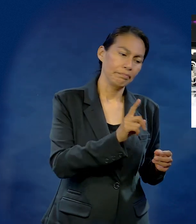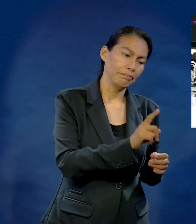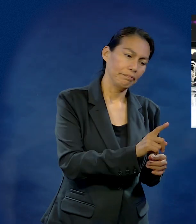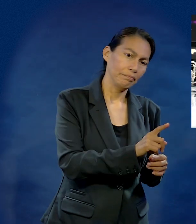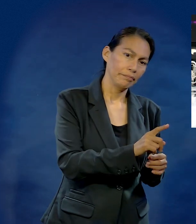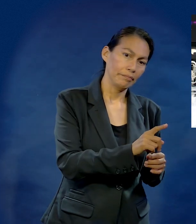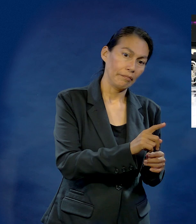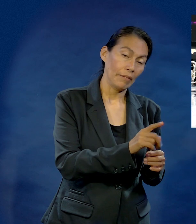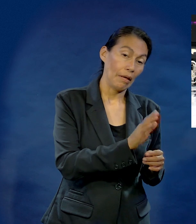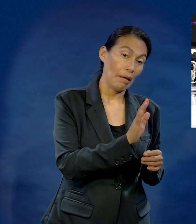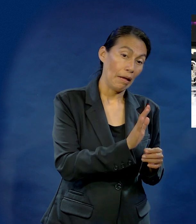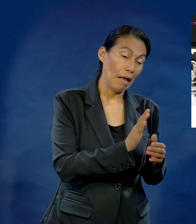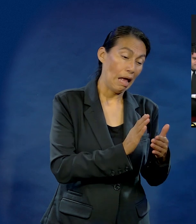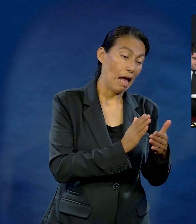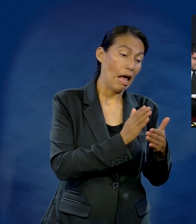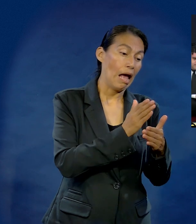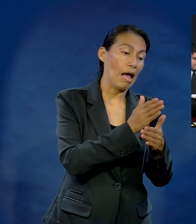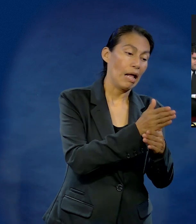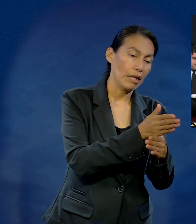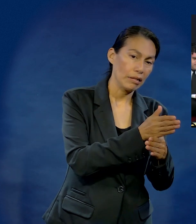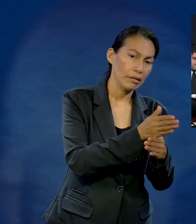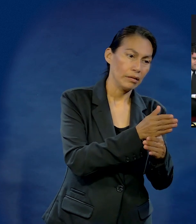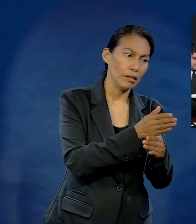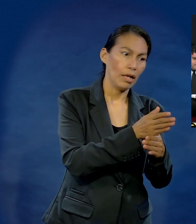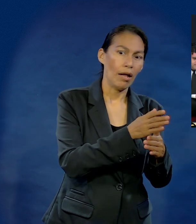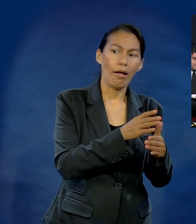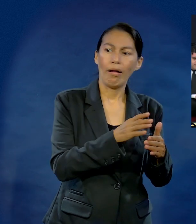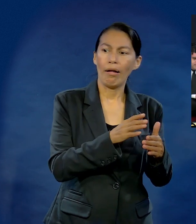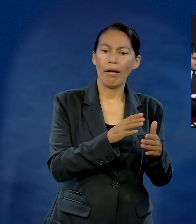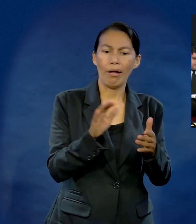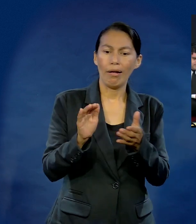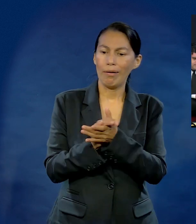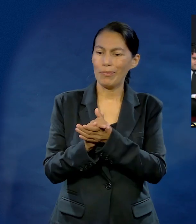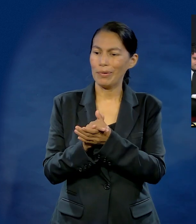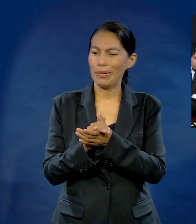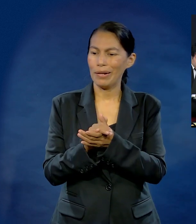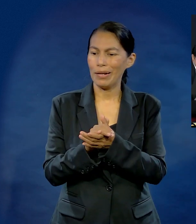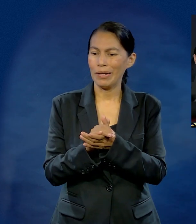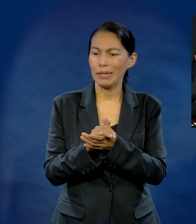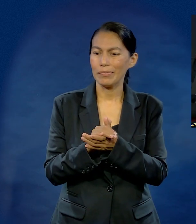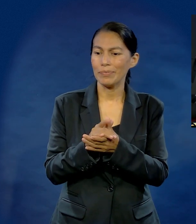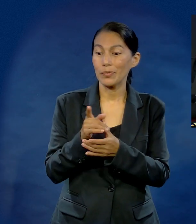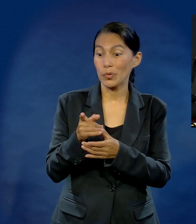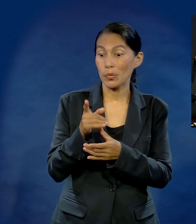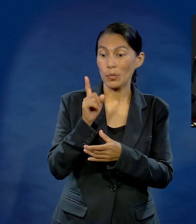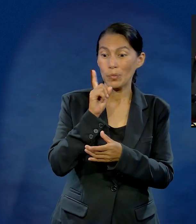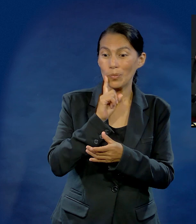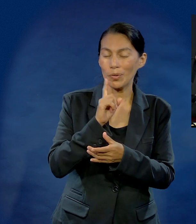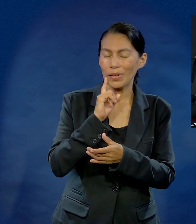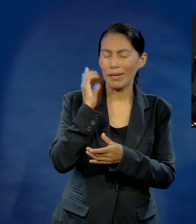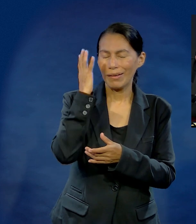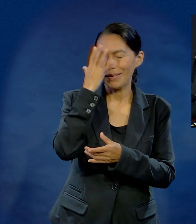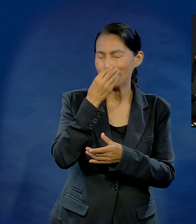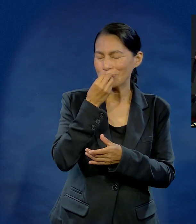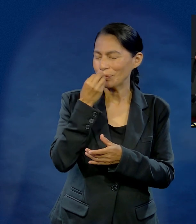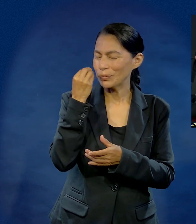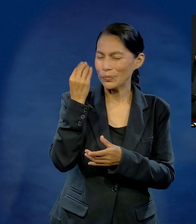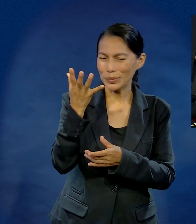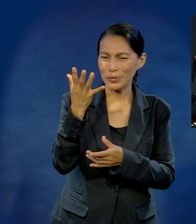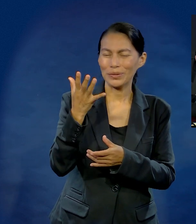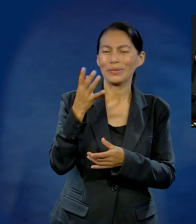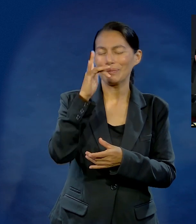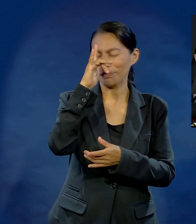problema serio. Vayan conmigo a Génesis 12, versículo 10. Hubo entonces hambre en la